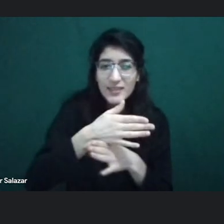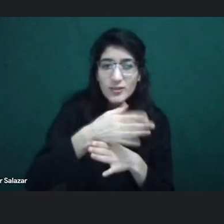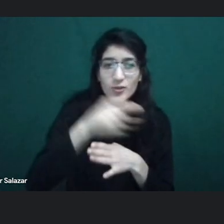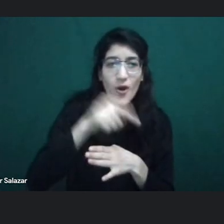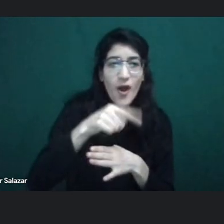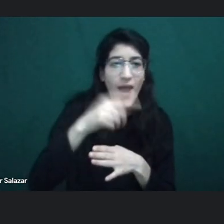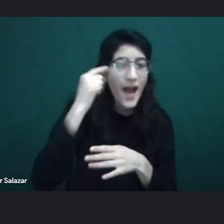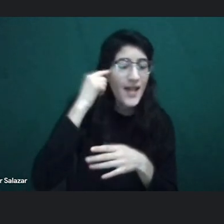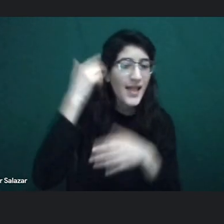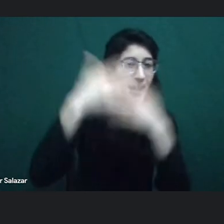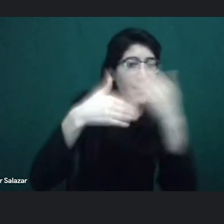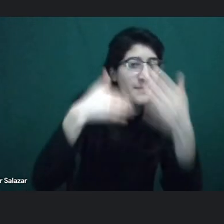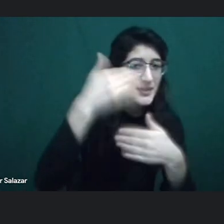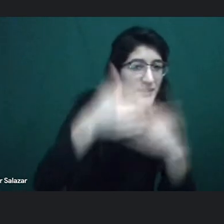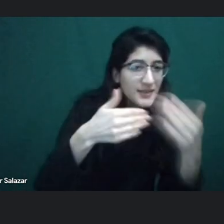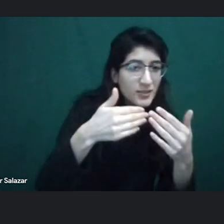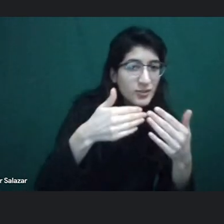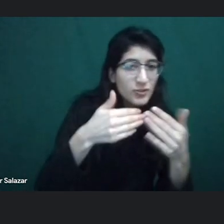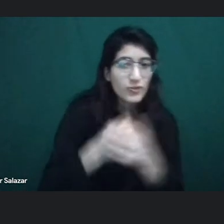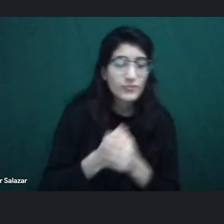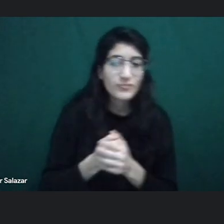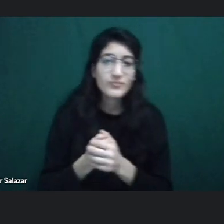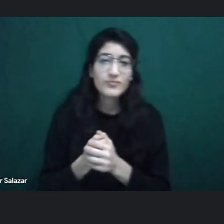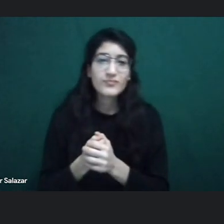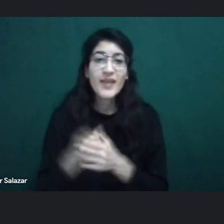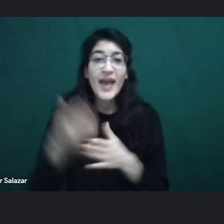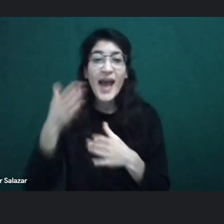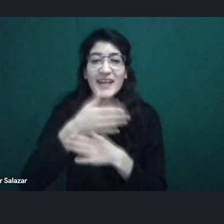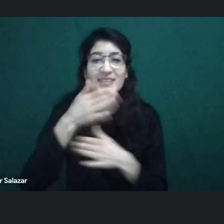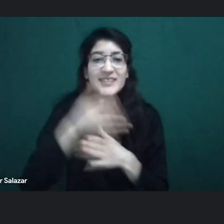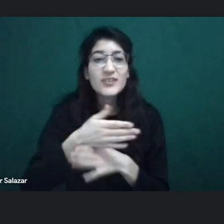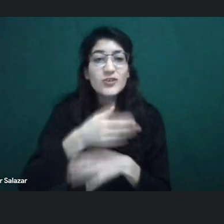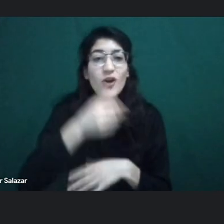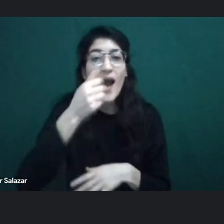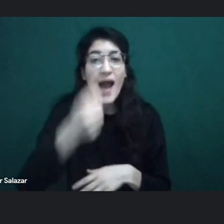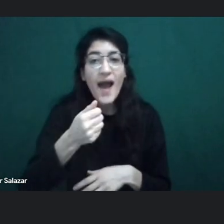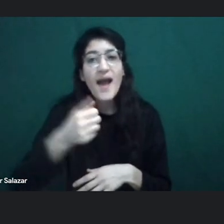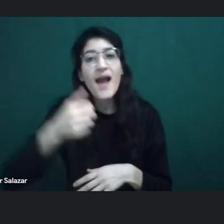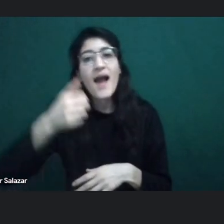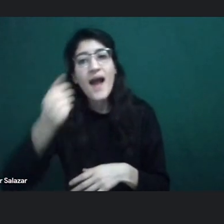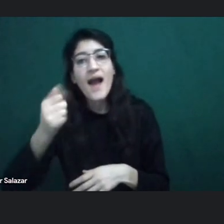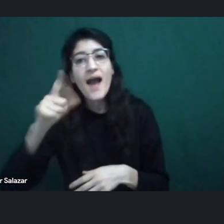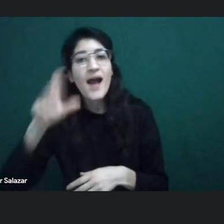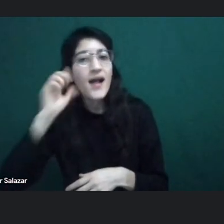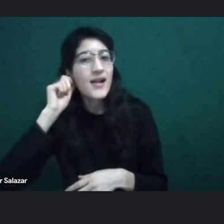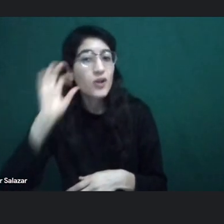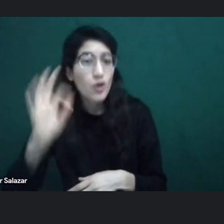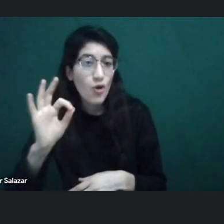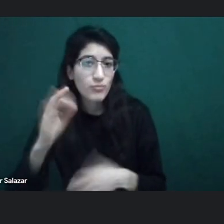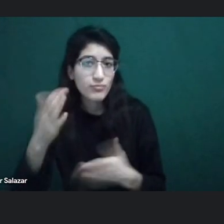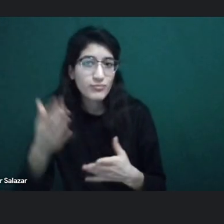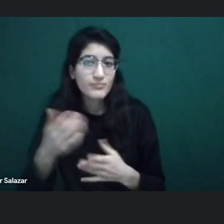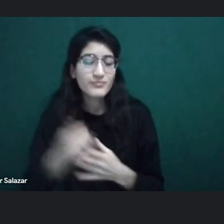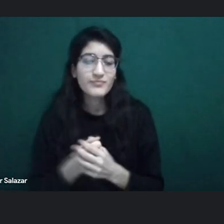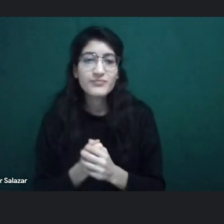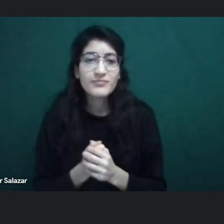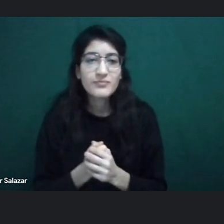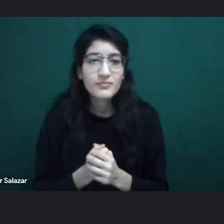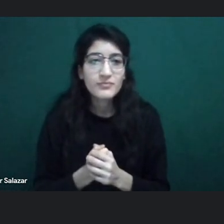a algo. Luego tenemos, decimos, and partner